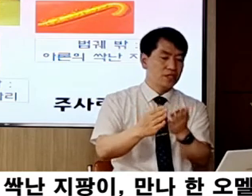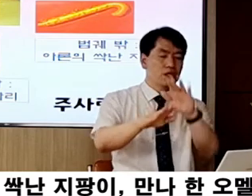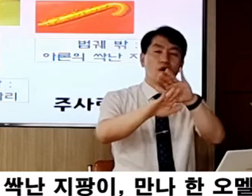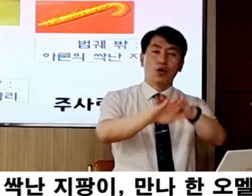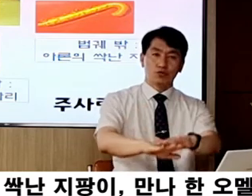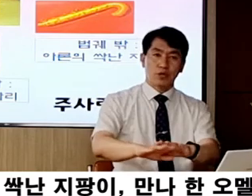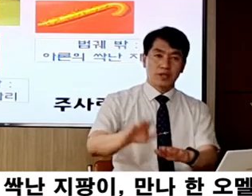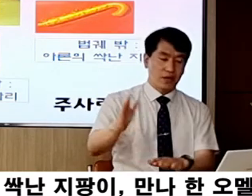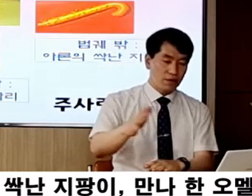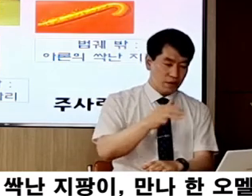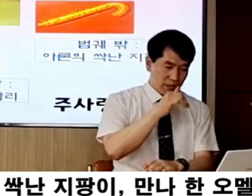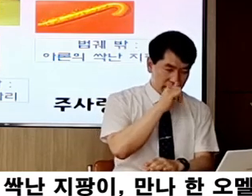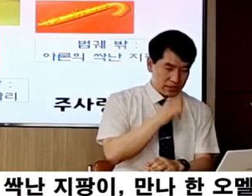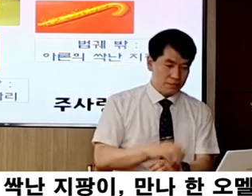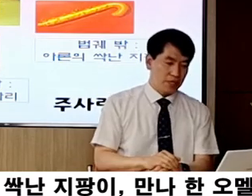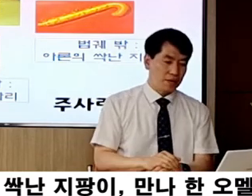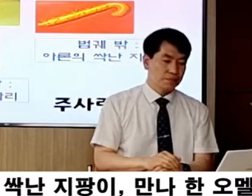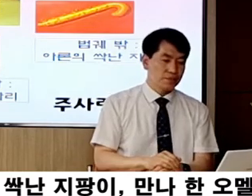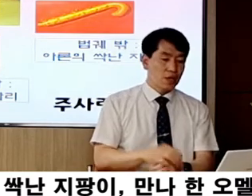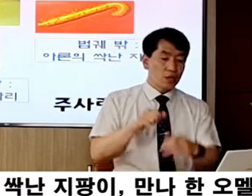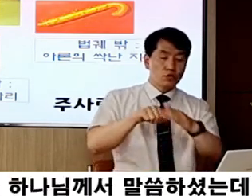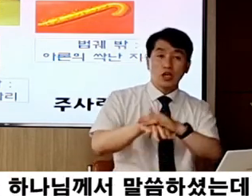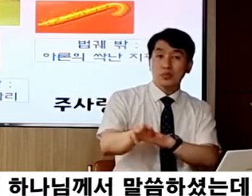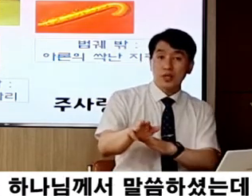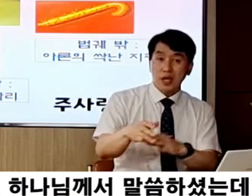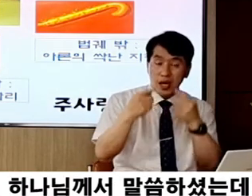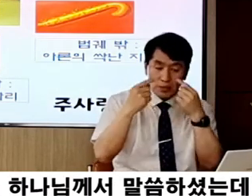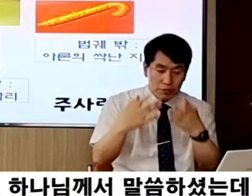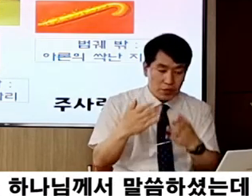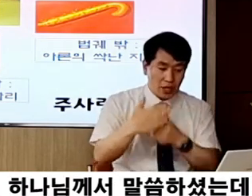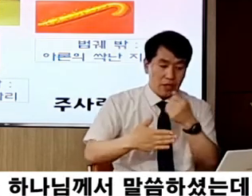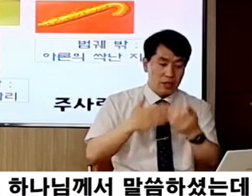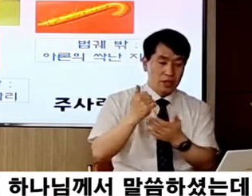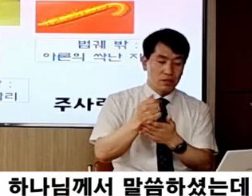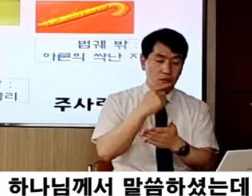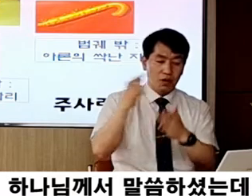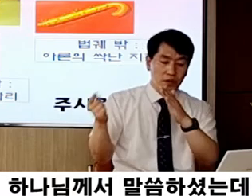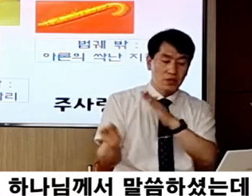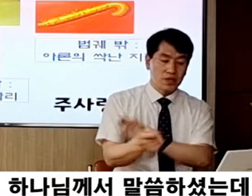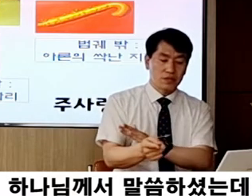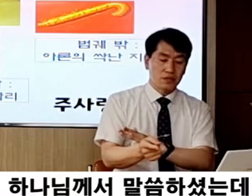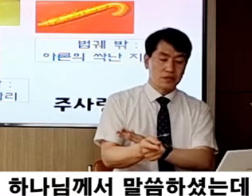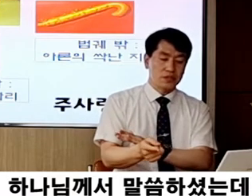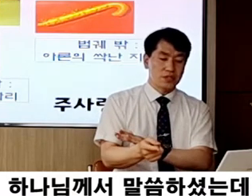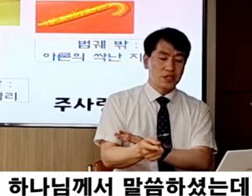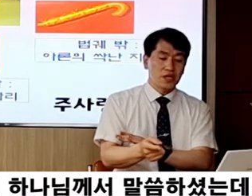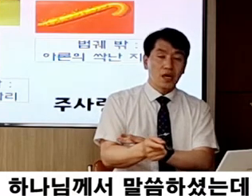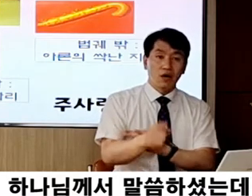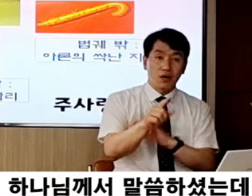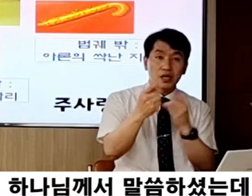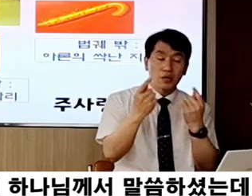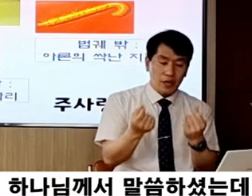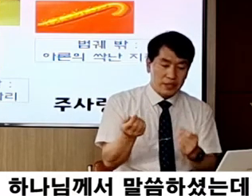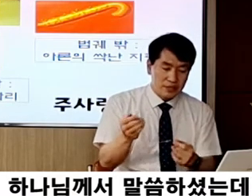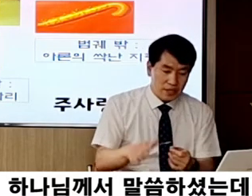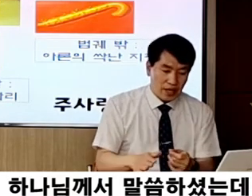율법책을 두게 되어 있습니다. 출애굽기에 분명히 하나님께서 명령하신 것이 이와